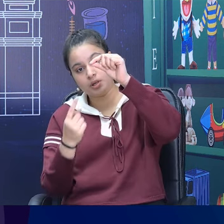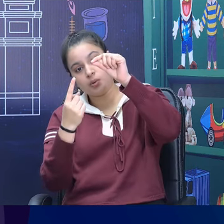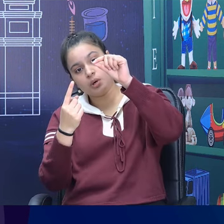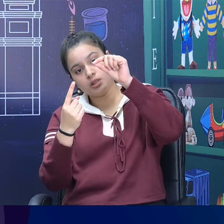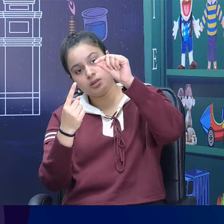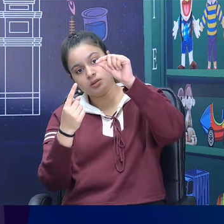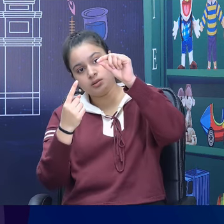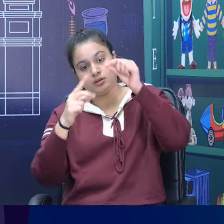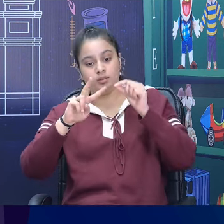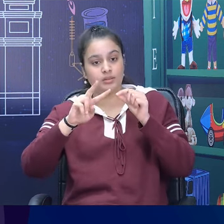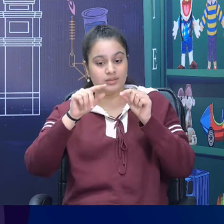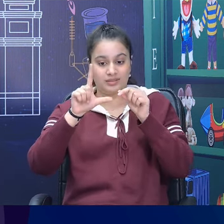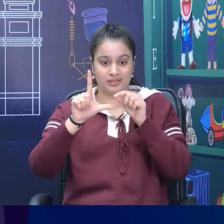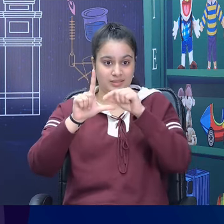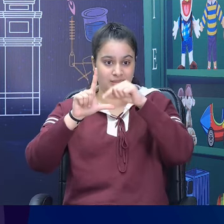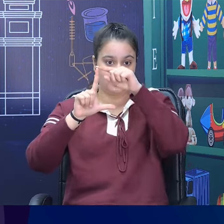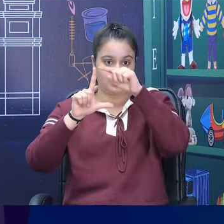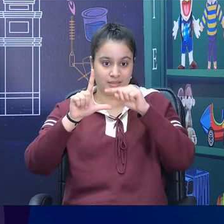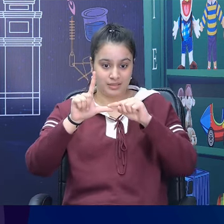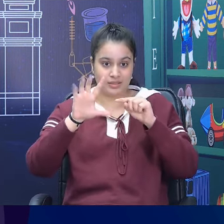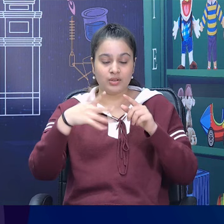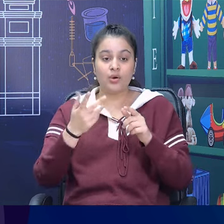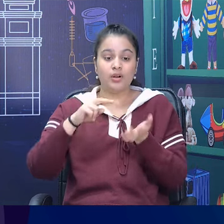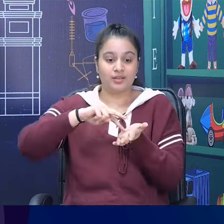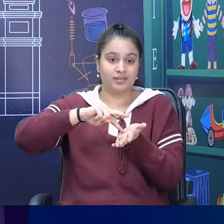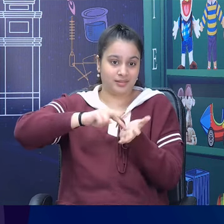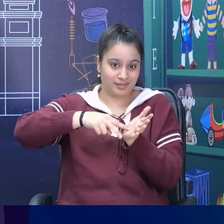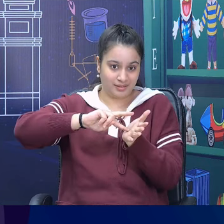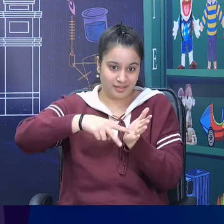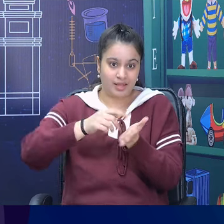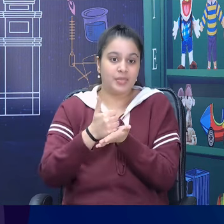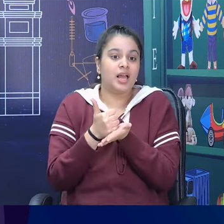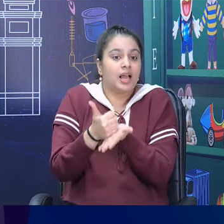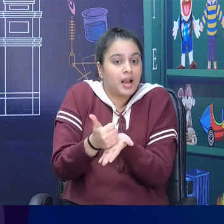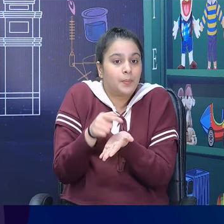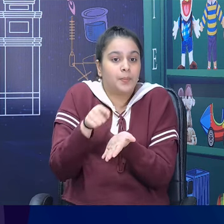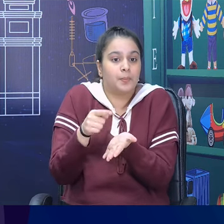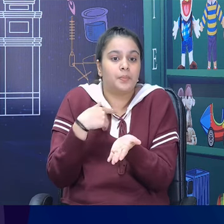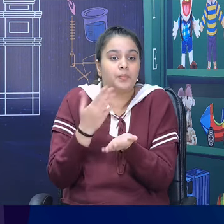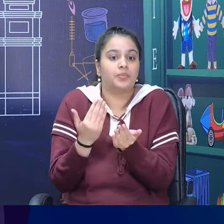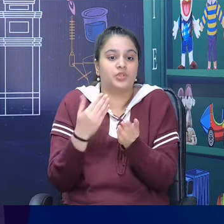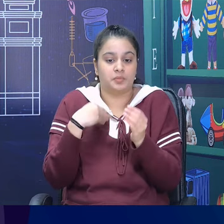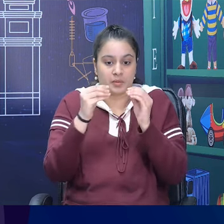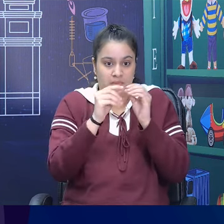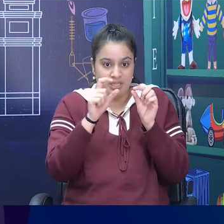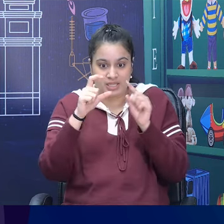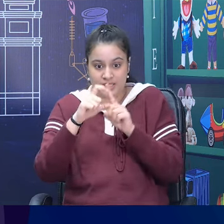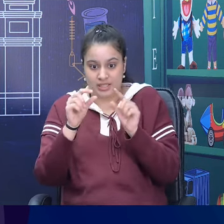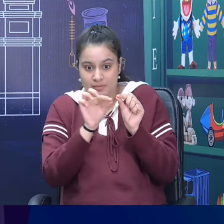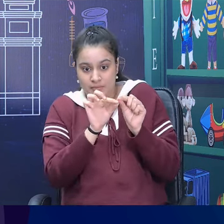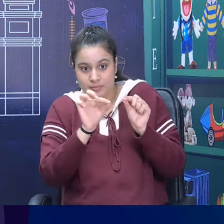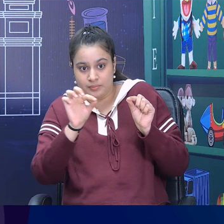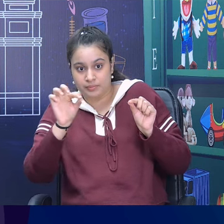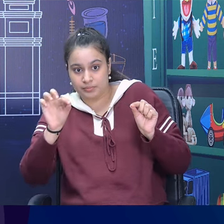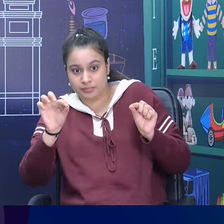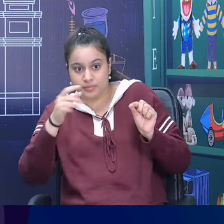जो रूट ट है हम कंपास की कंपास की हेल्प की हेल्प से से इस बडी की रेडियस के बेसिस पर हम इसे